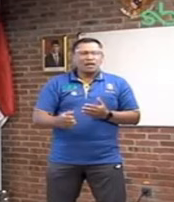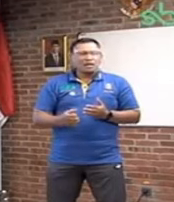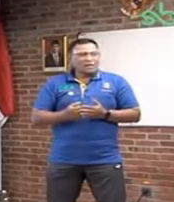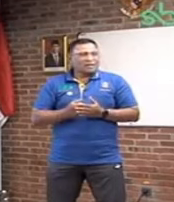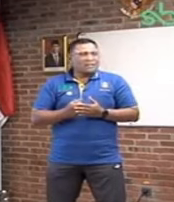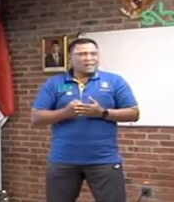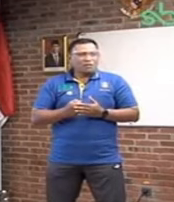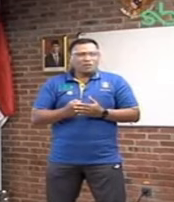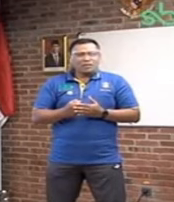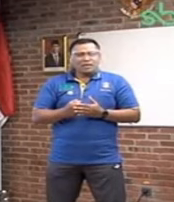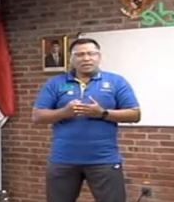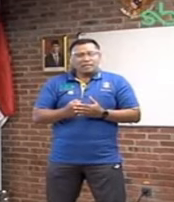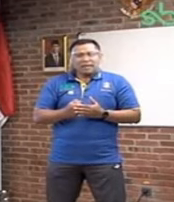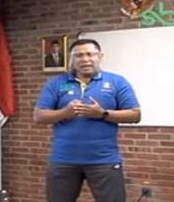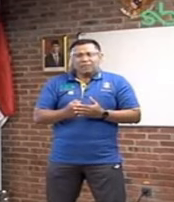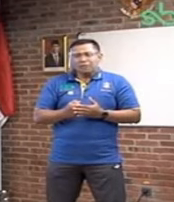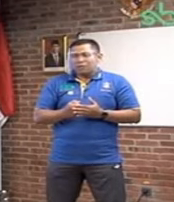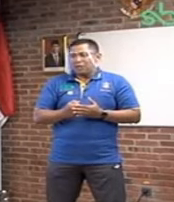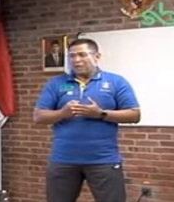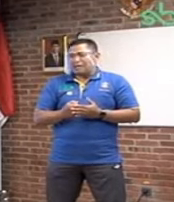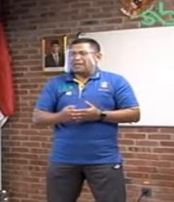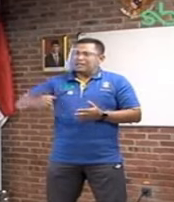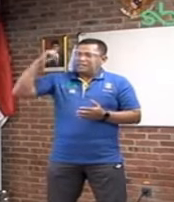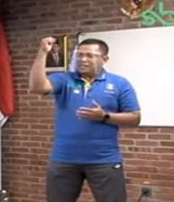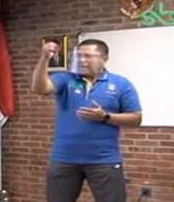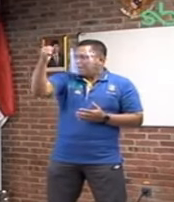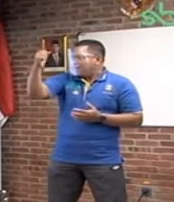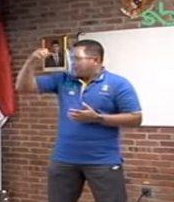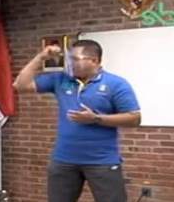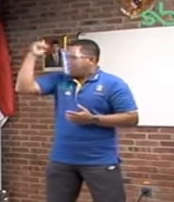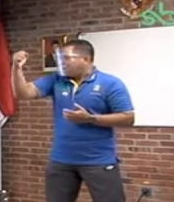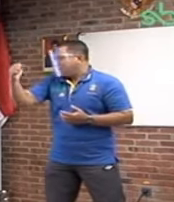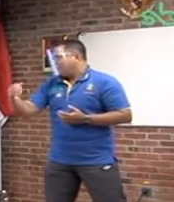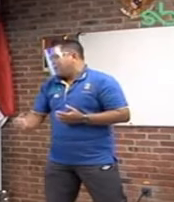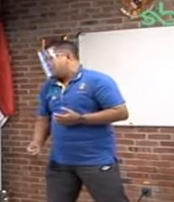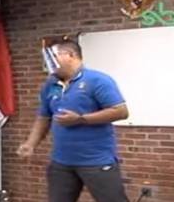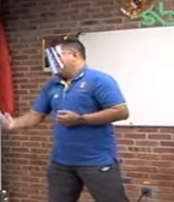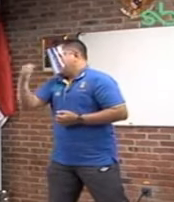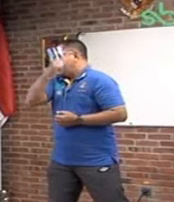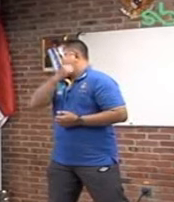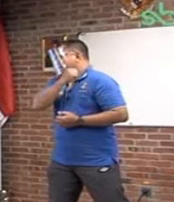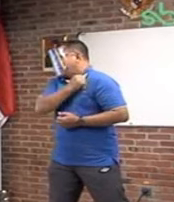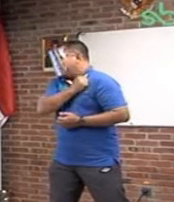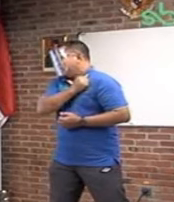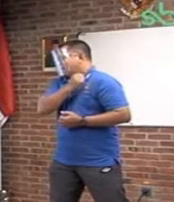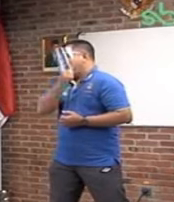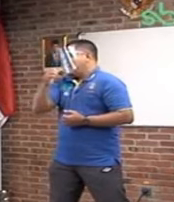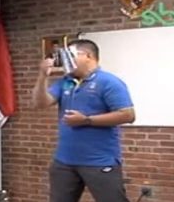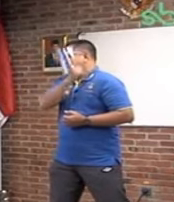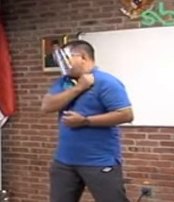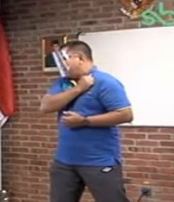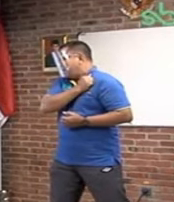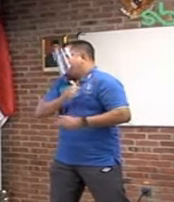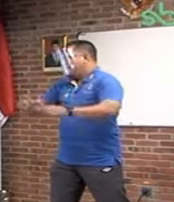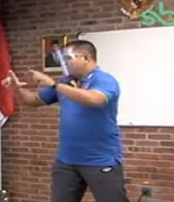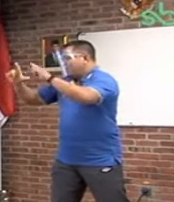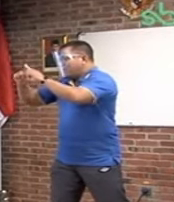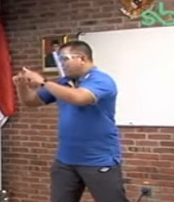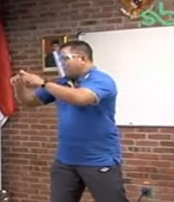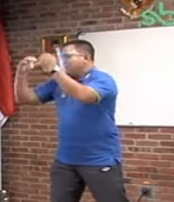lupa kita ucapkan salam olahraga. Salam sehat, salam semangat, salam PJOK,